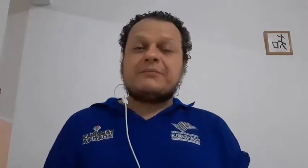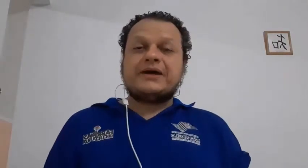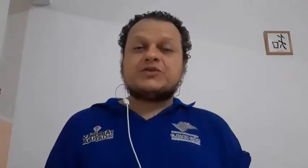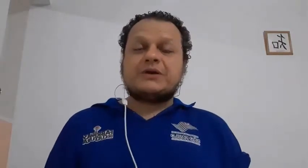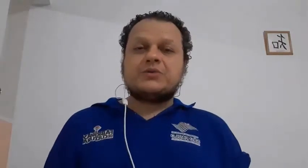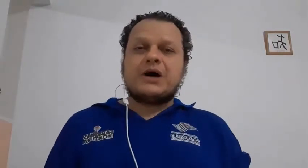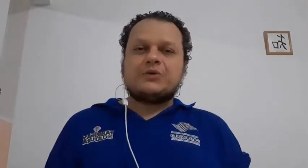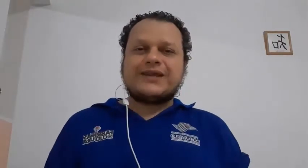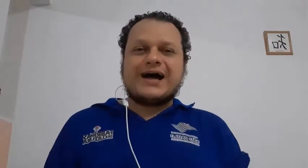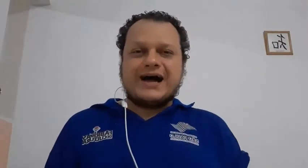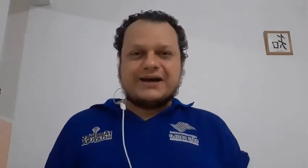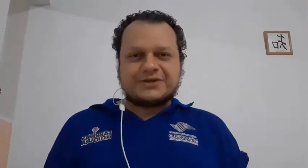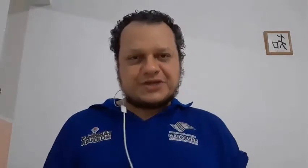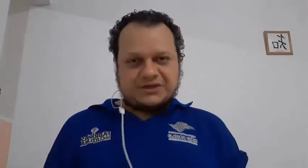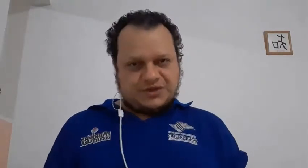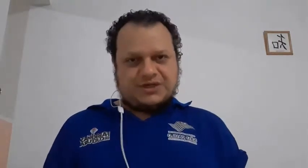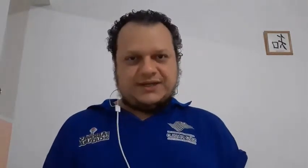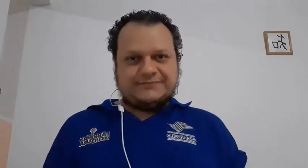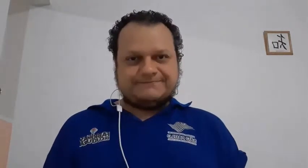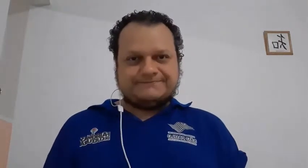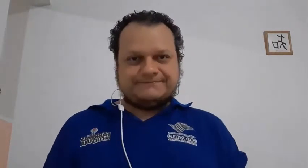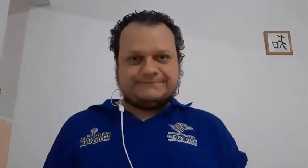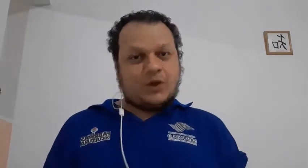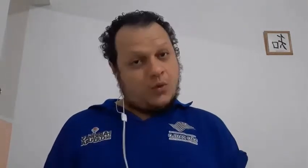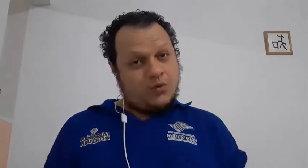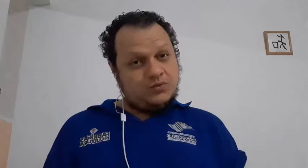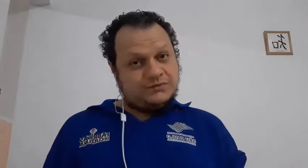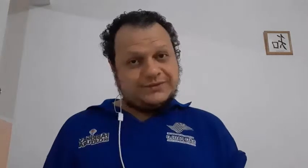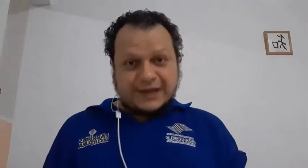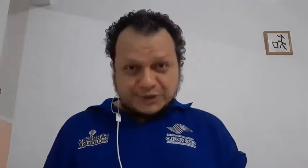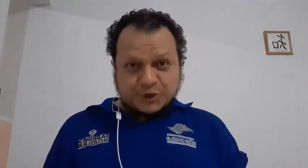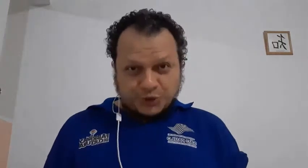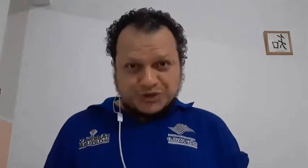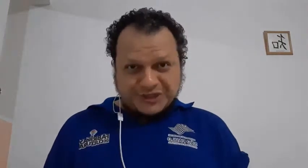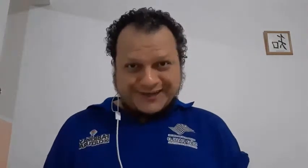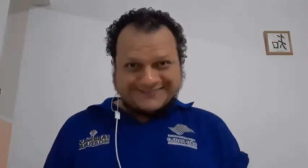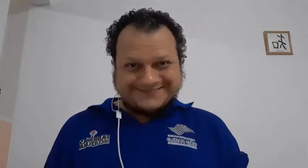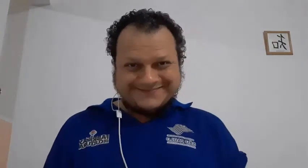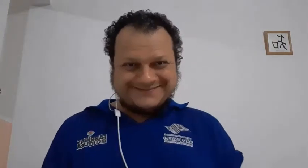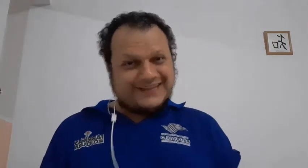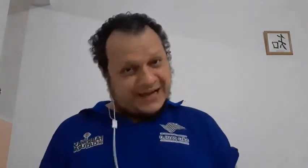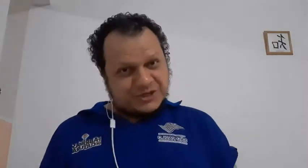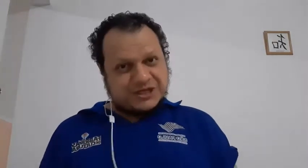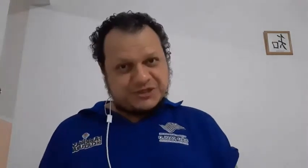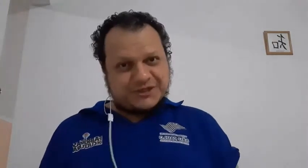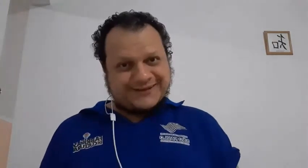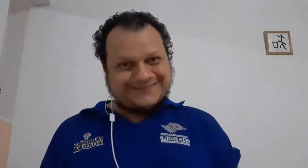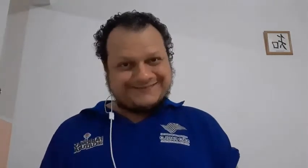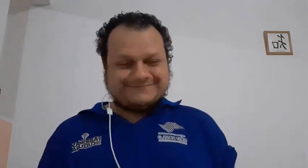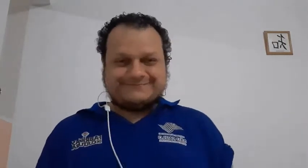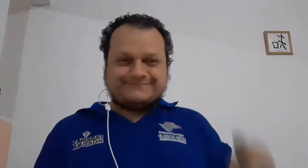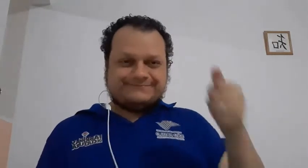Alfabeto manual da Argentina, ou datilologia da Argentina.